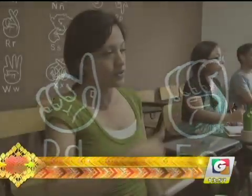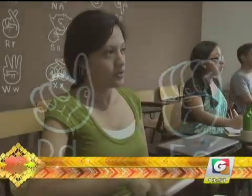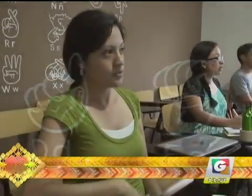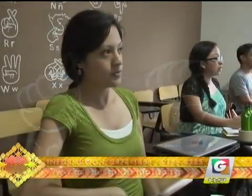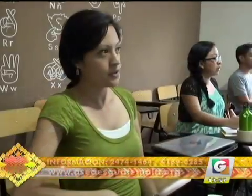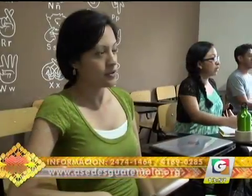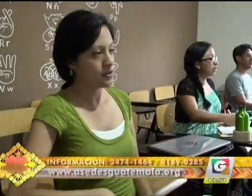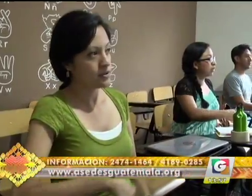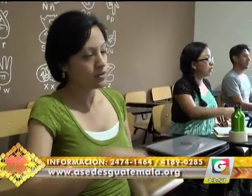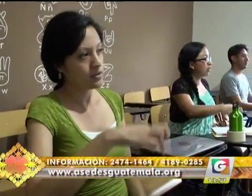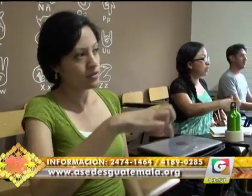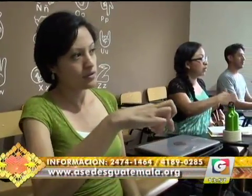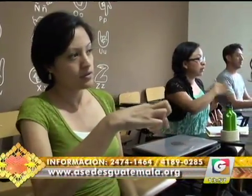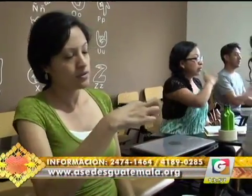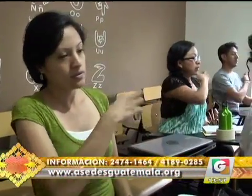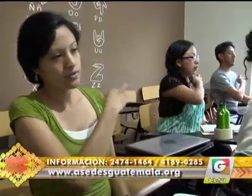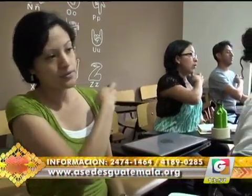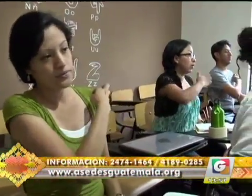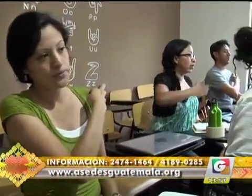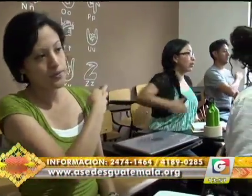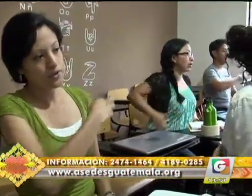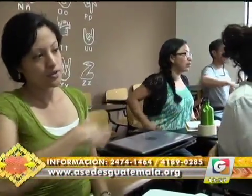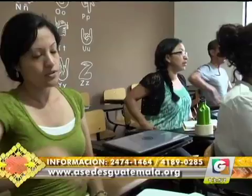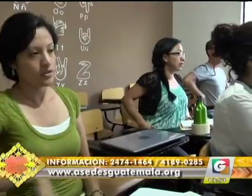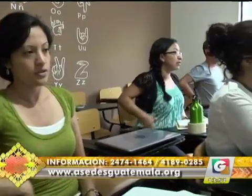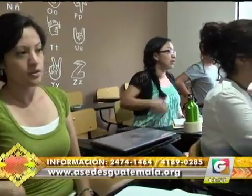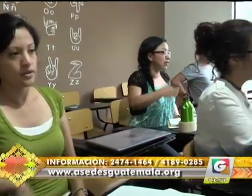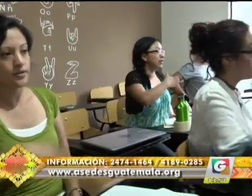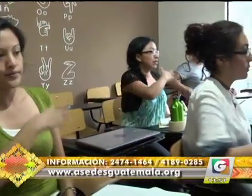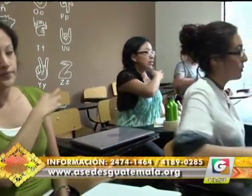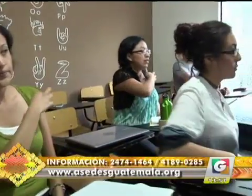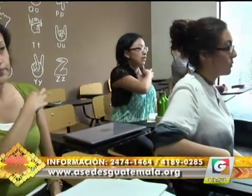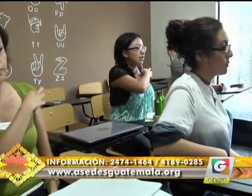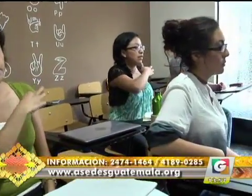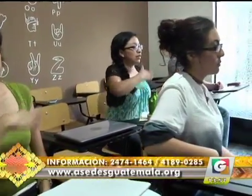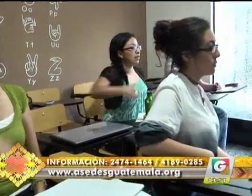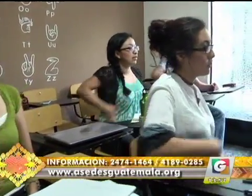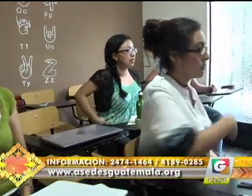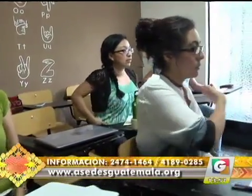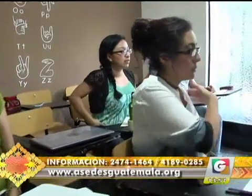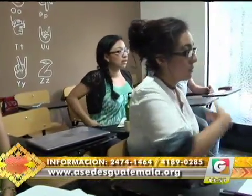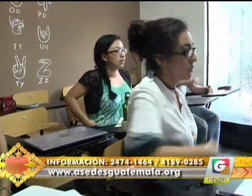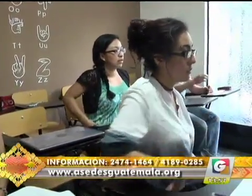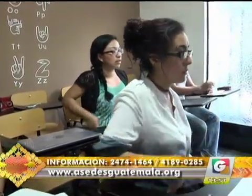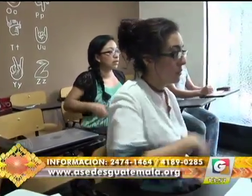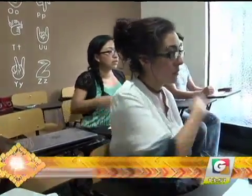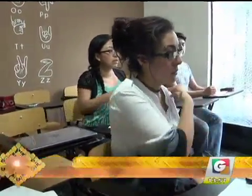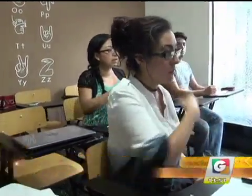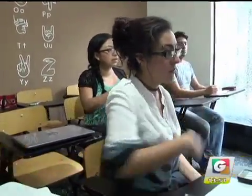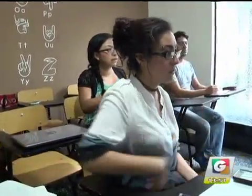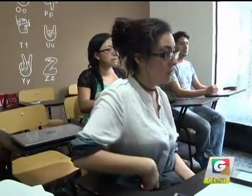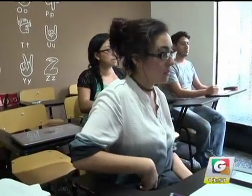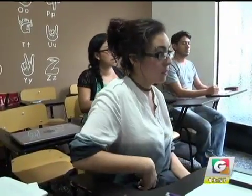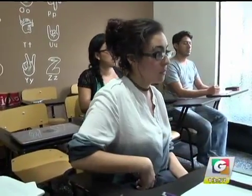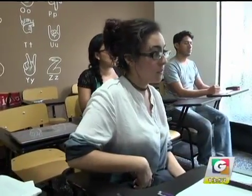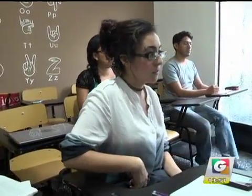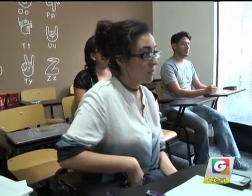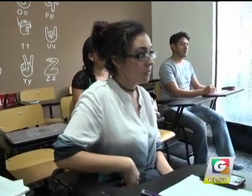a la sordera. Entonces, en base a mi experiencia como educadora de sordos, yo trato que los papás,